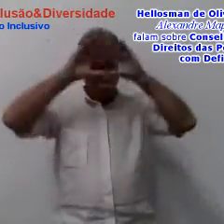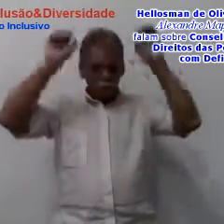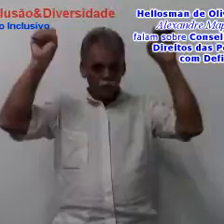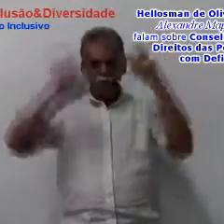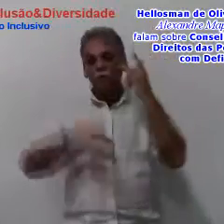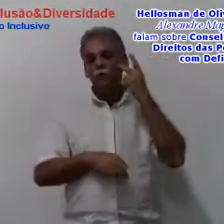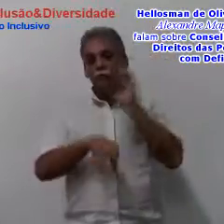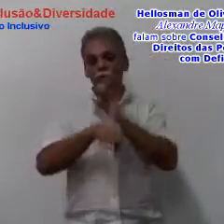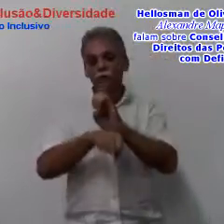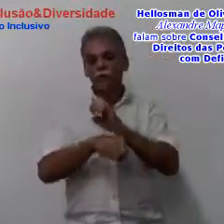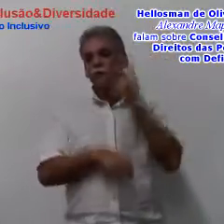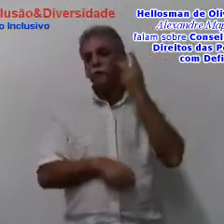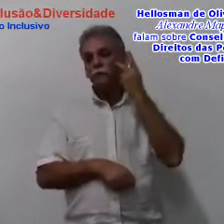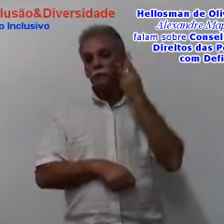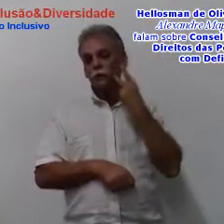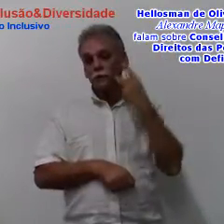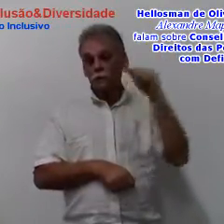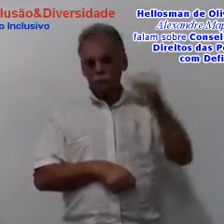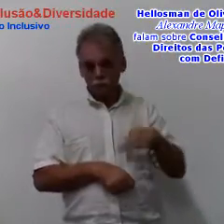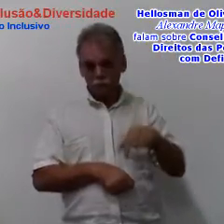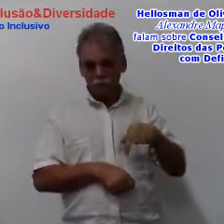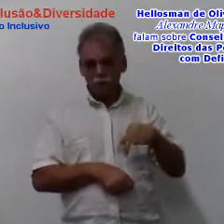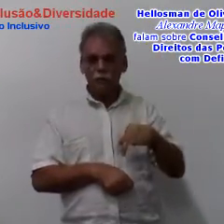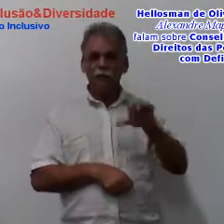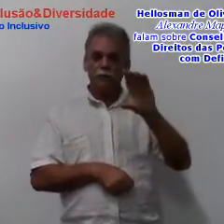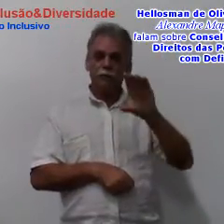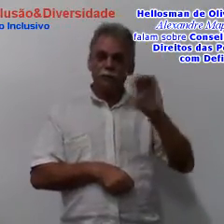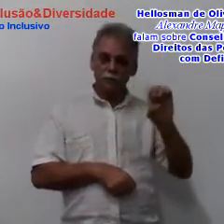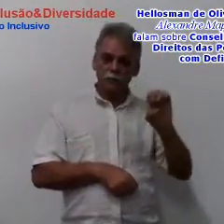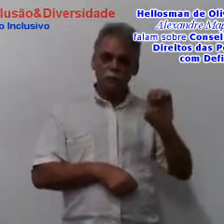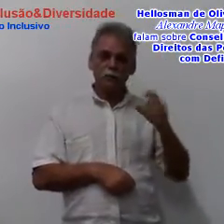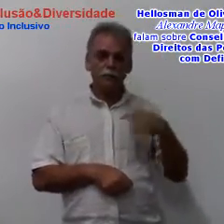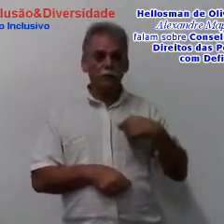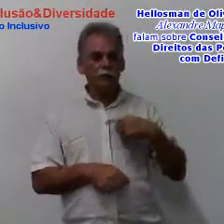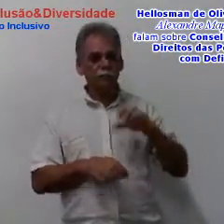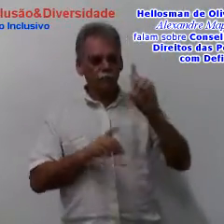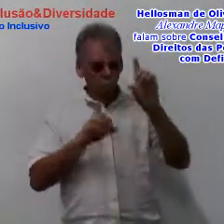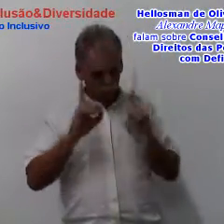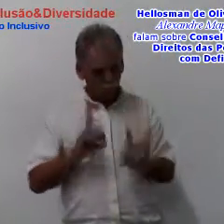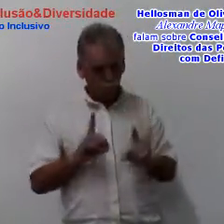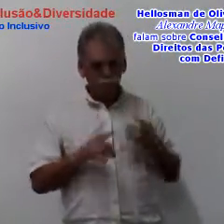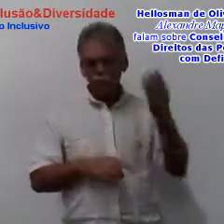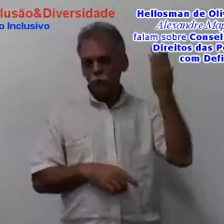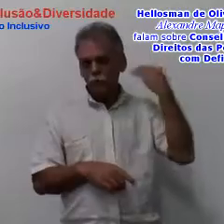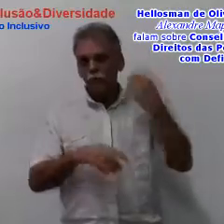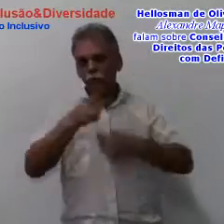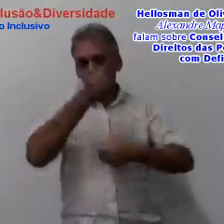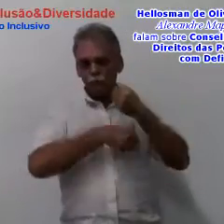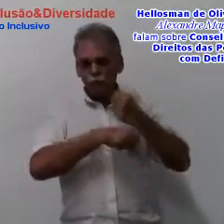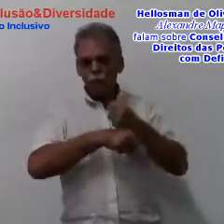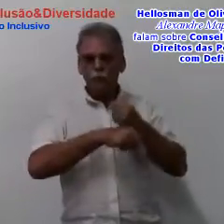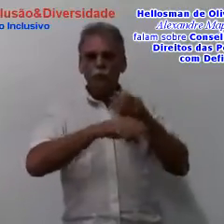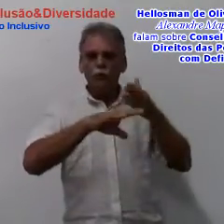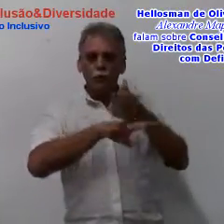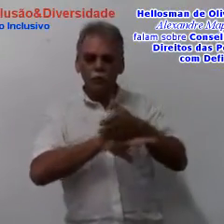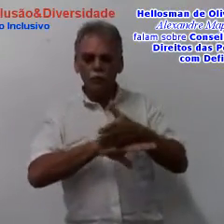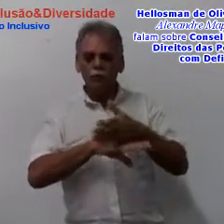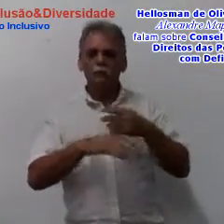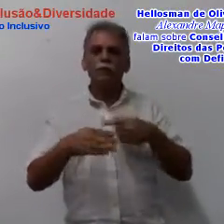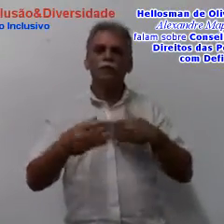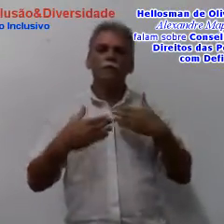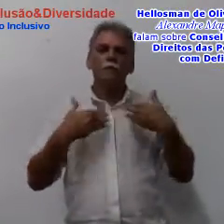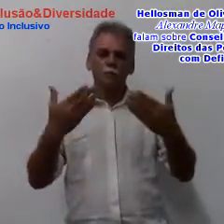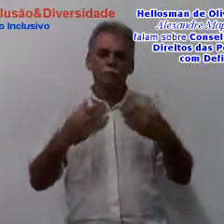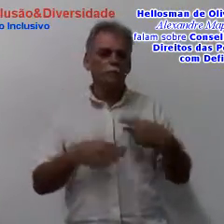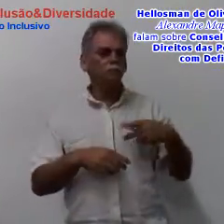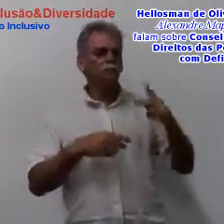Conselho Estadual do Ceará e representava os conselhos estaduais no Conselho Nacional de Direitos da Pessoa com Deficiência. E